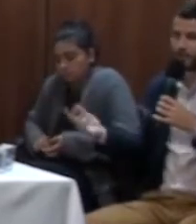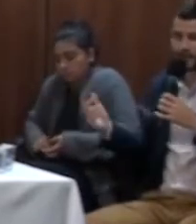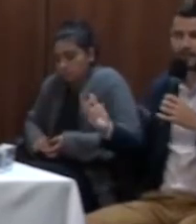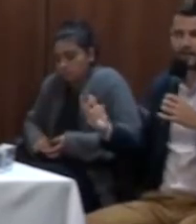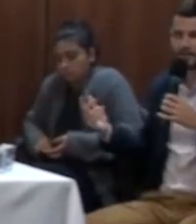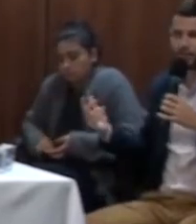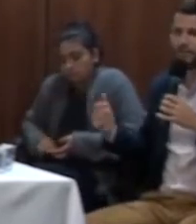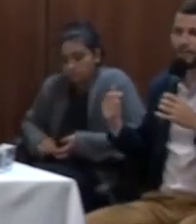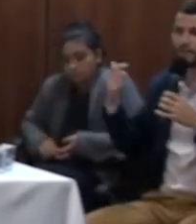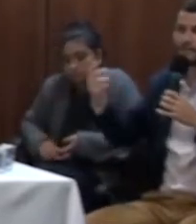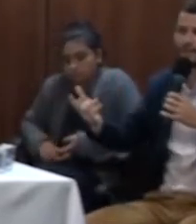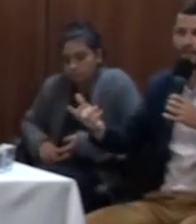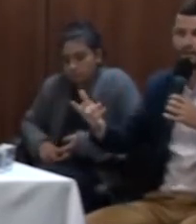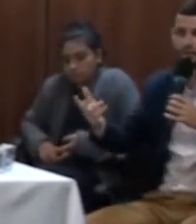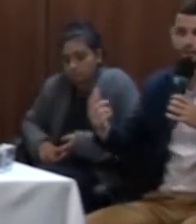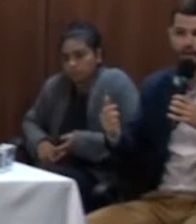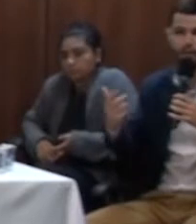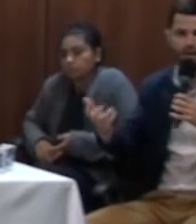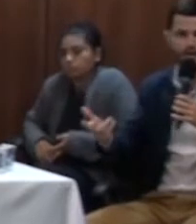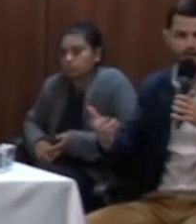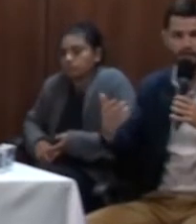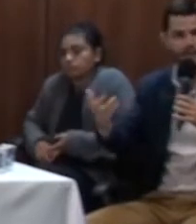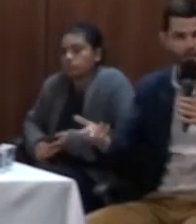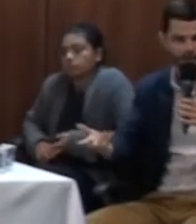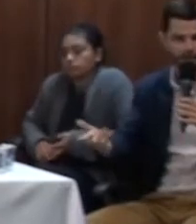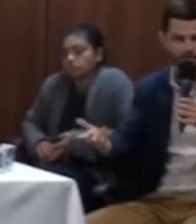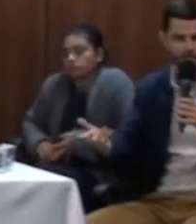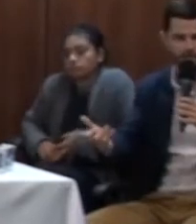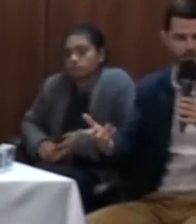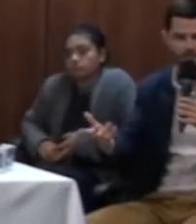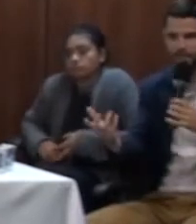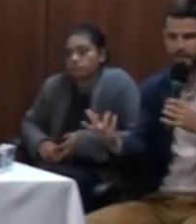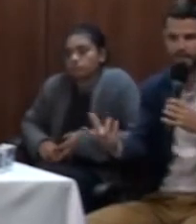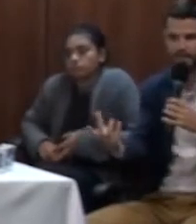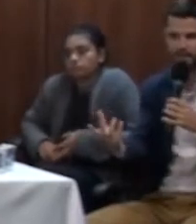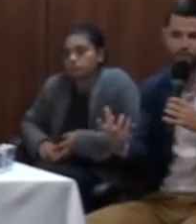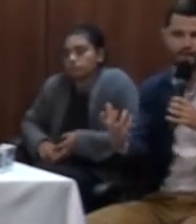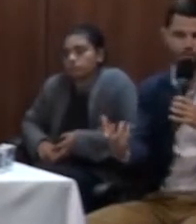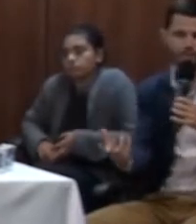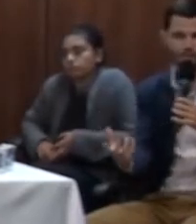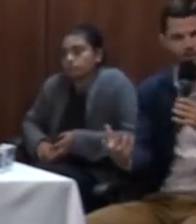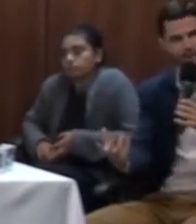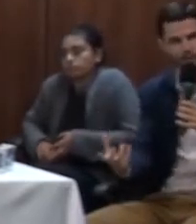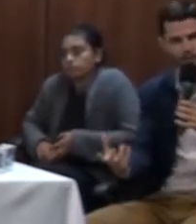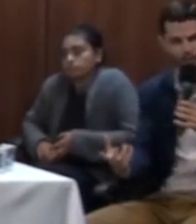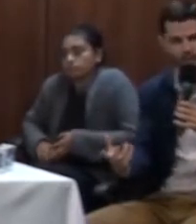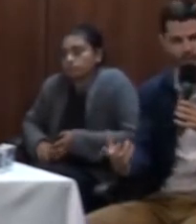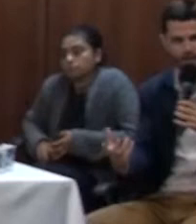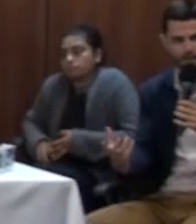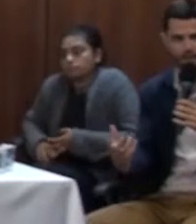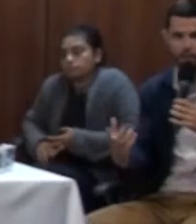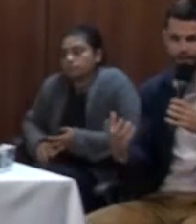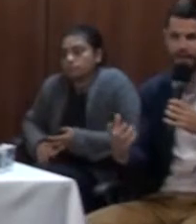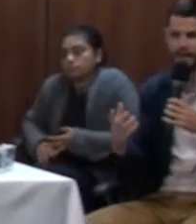Bom, ok, para a Secretaria de Saúde, tá. Mas dentro da Secretaria de Saúde deve ter alguém que tenha uma atribuição de lidar com aquele